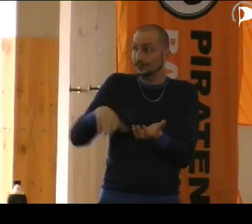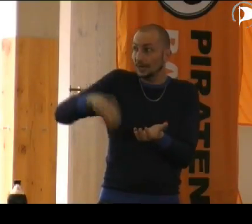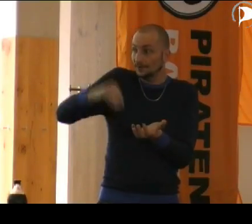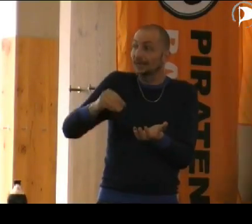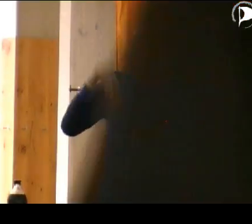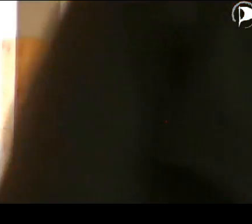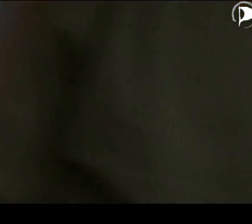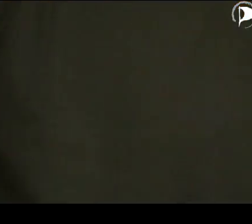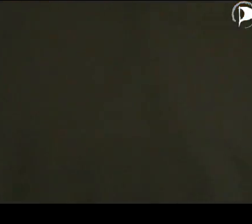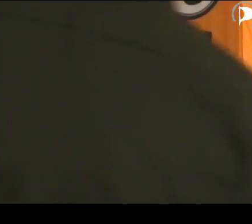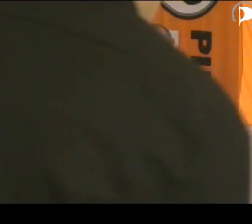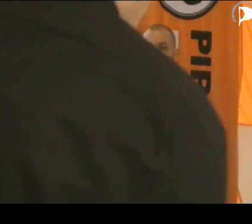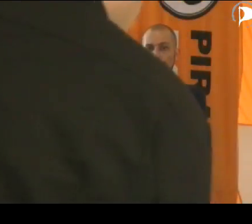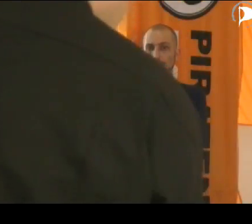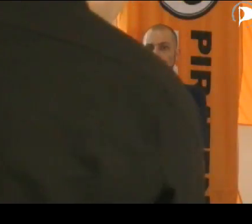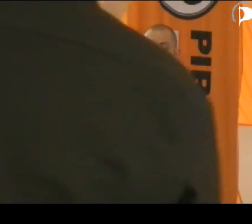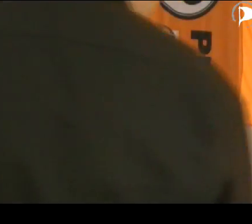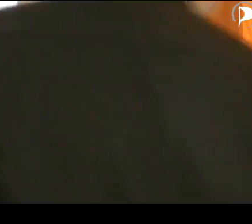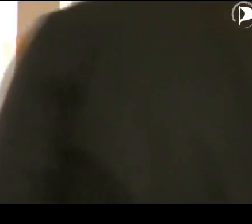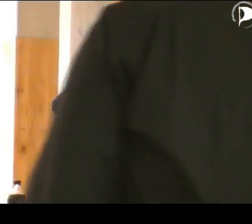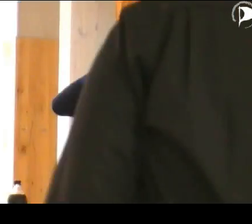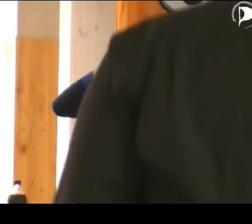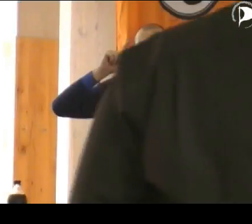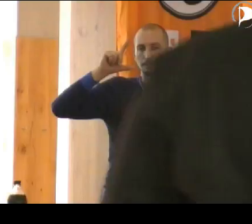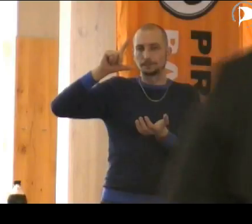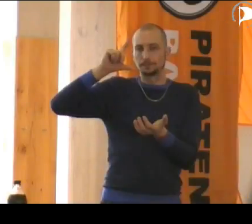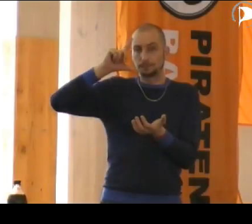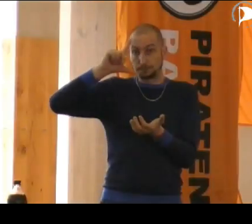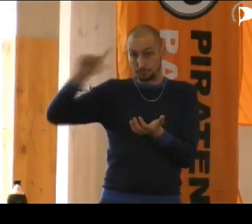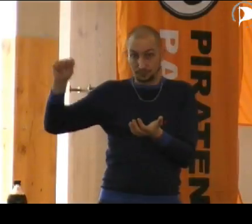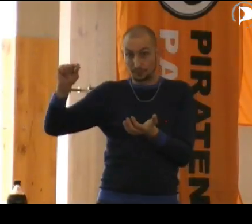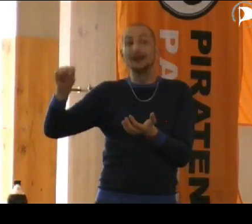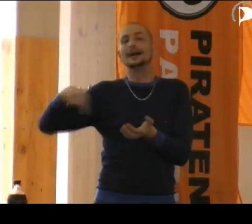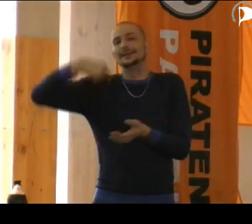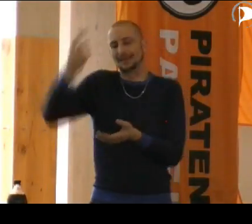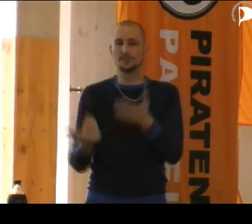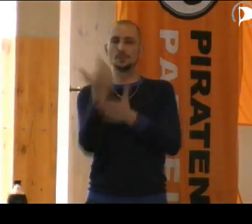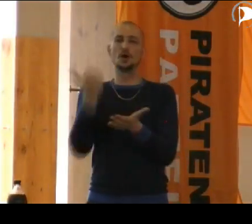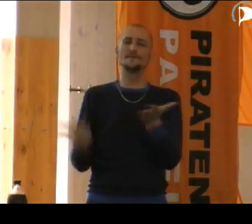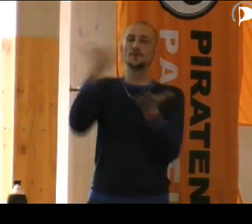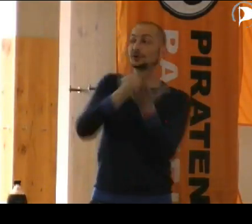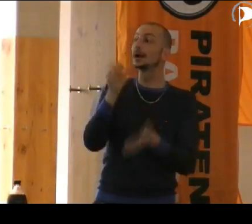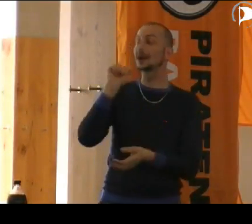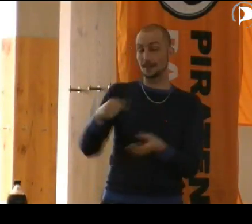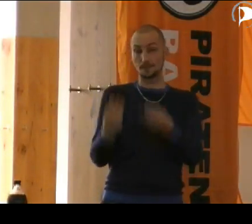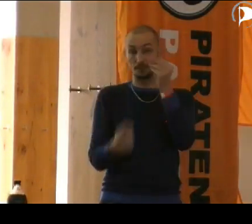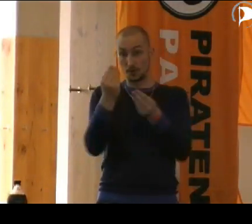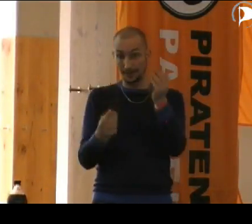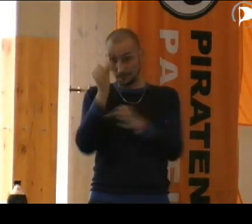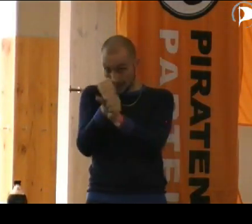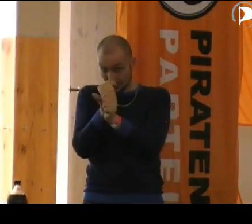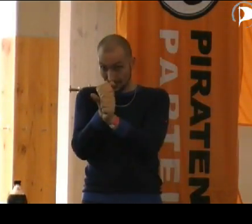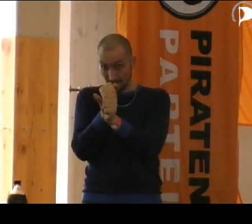vorstand als wieder so aussehen dass auch vorführen können und dann geht es von